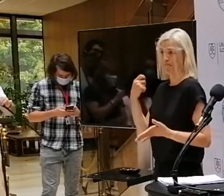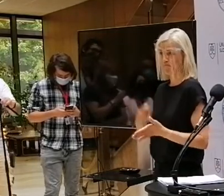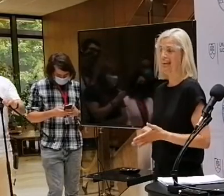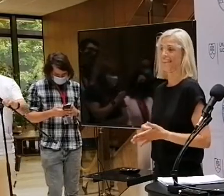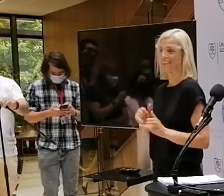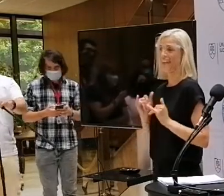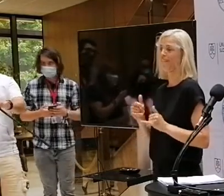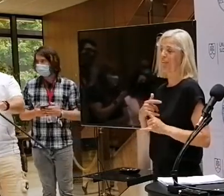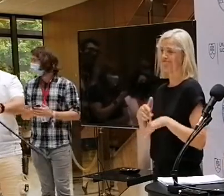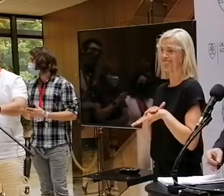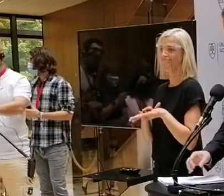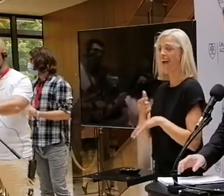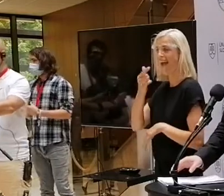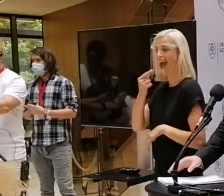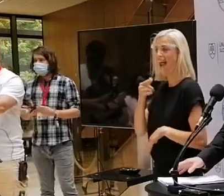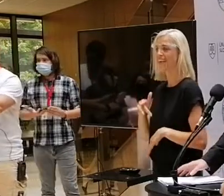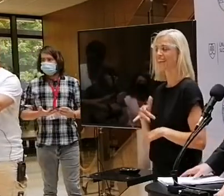Alergia.